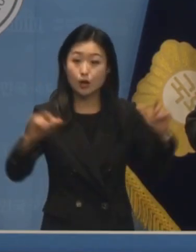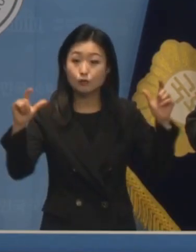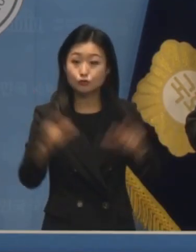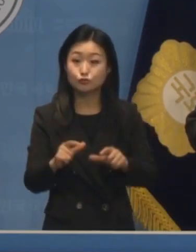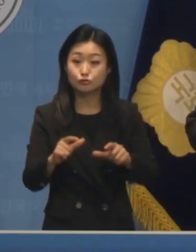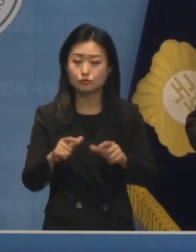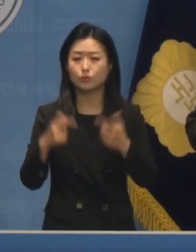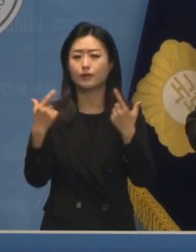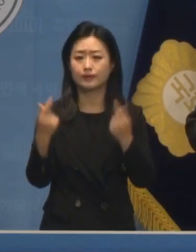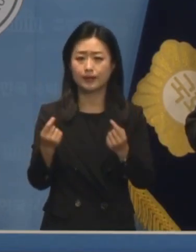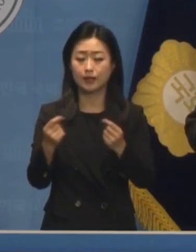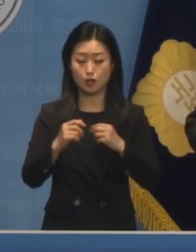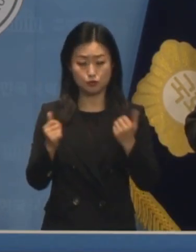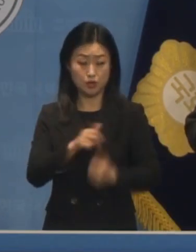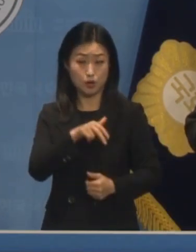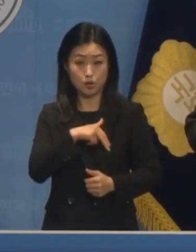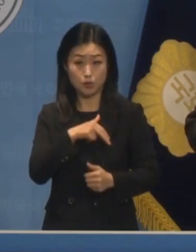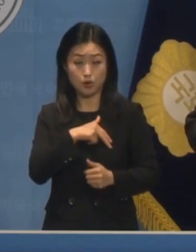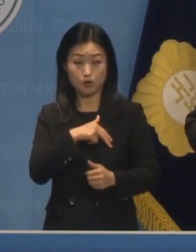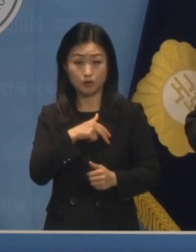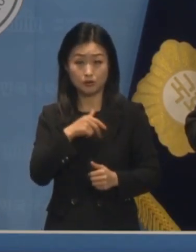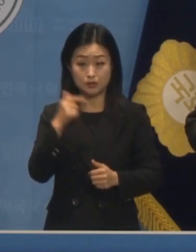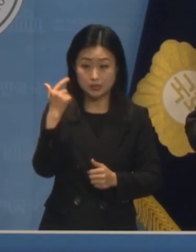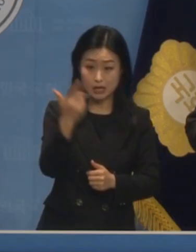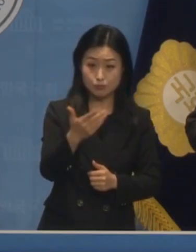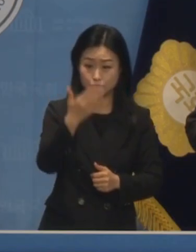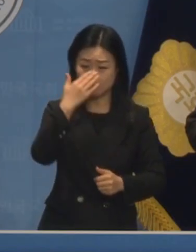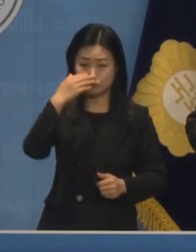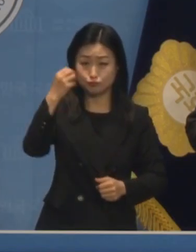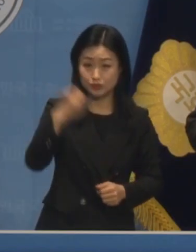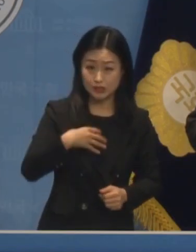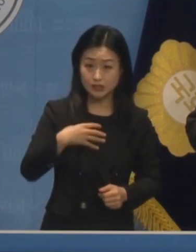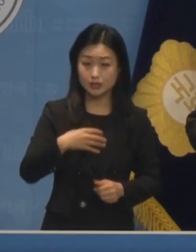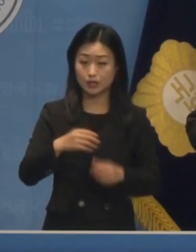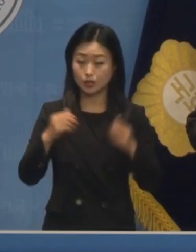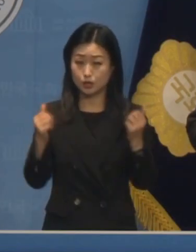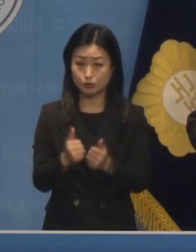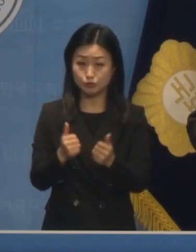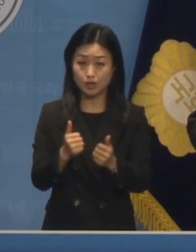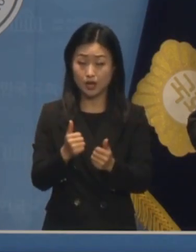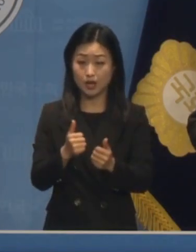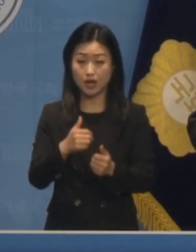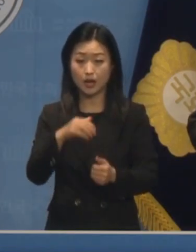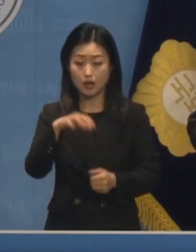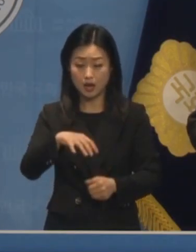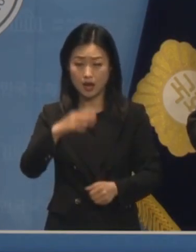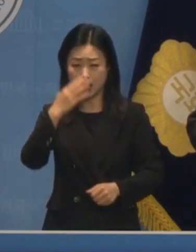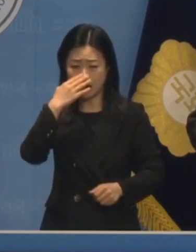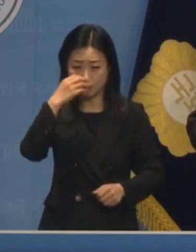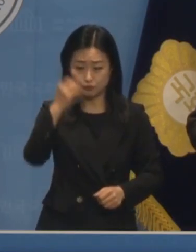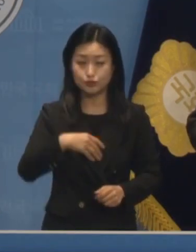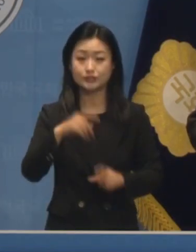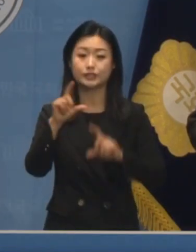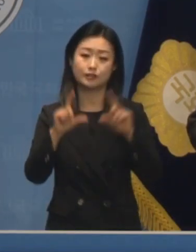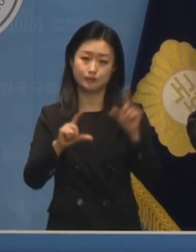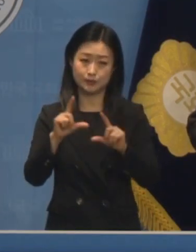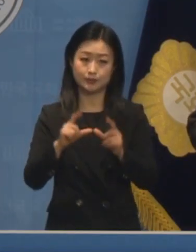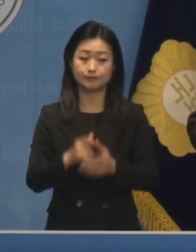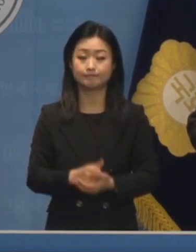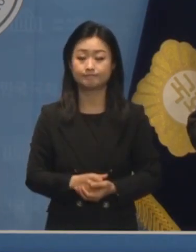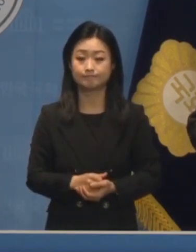계획은 국회의원들의 지적을 무시하고 국회를 무시하는 라고